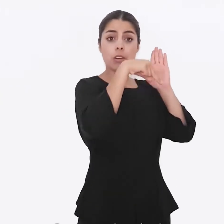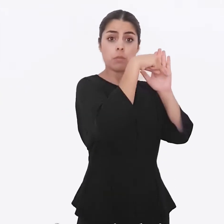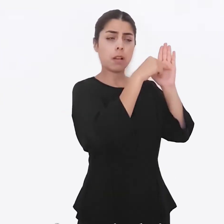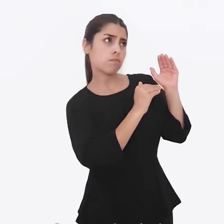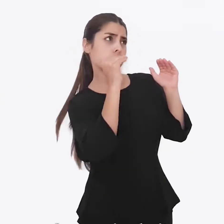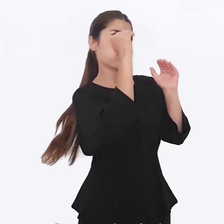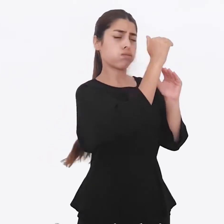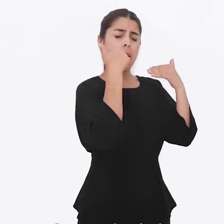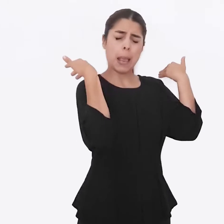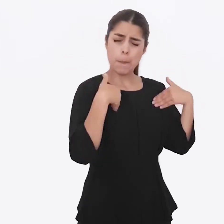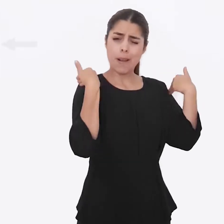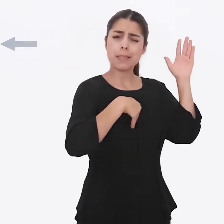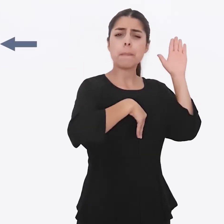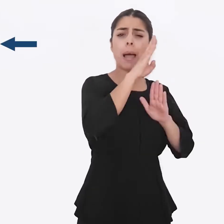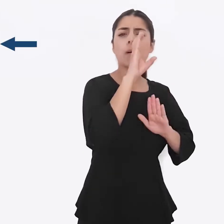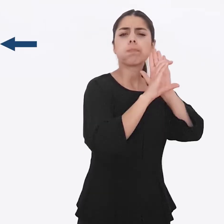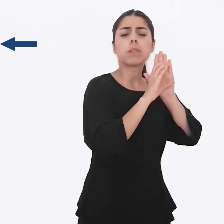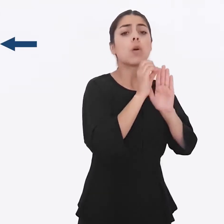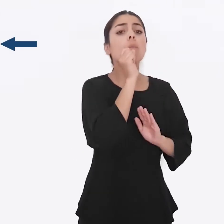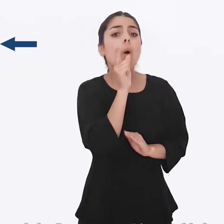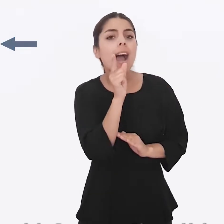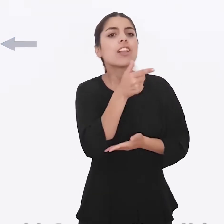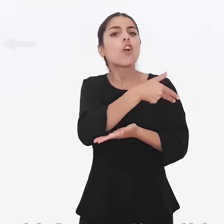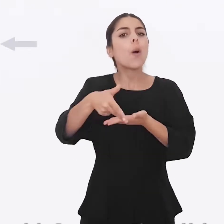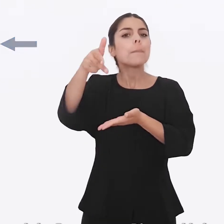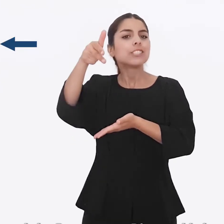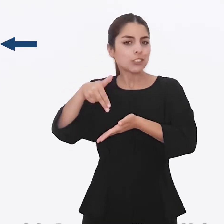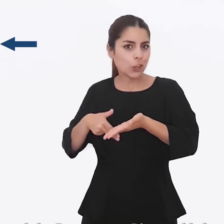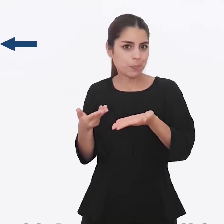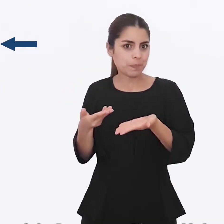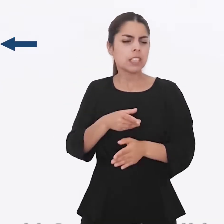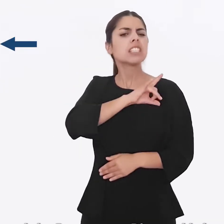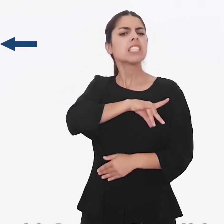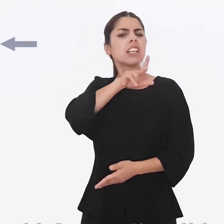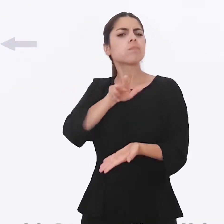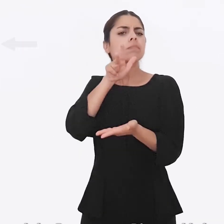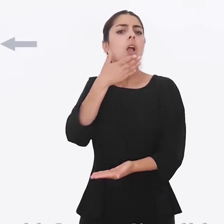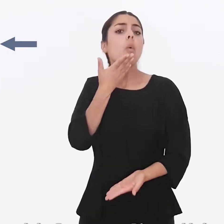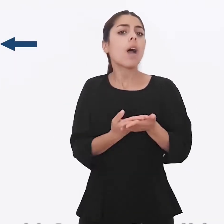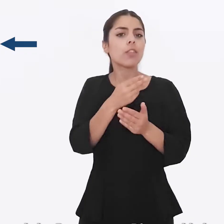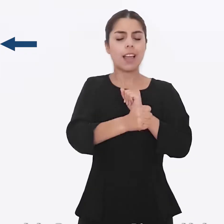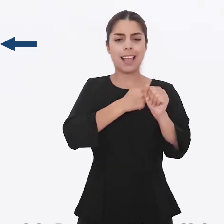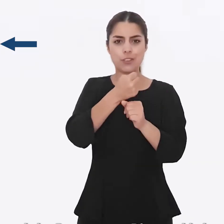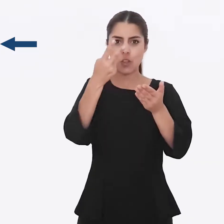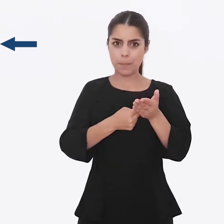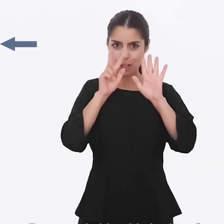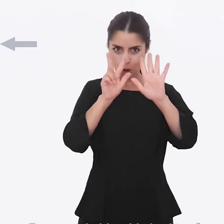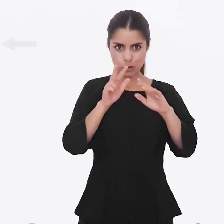nivel constitucional es la Convención sobre los Derechos de las Personas con Discapacidad, ratificada por Chile en 2008. Reconoce